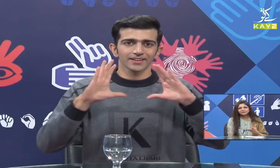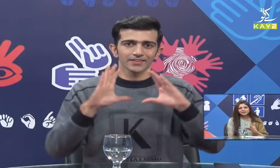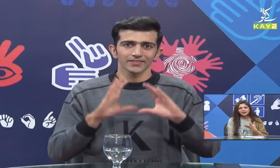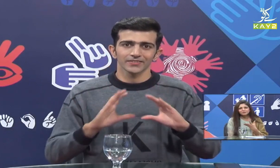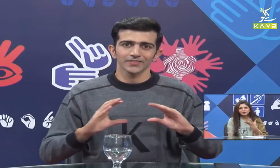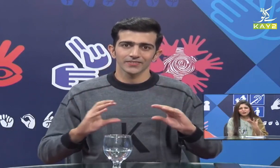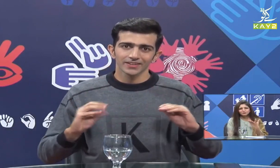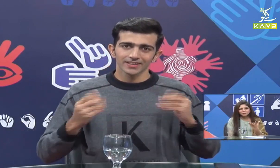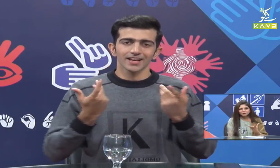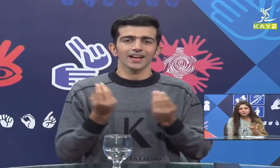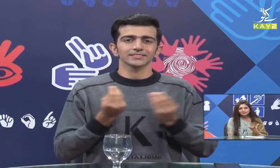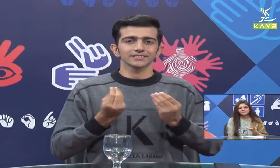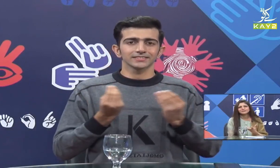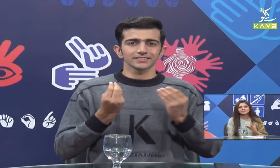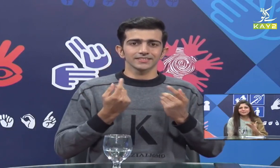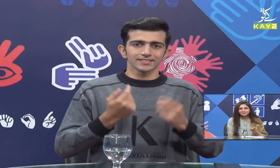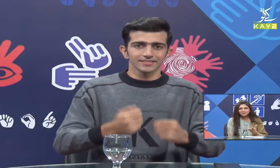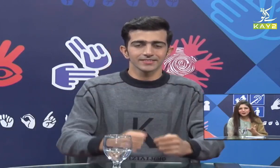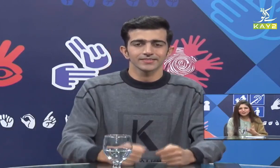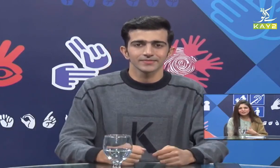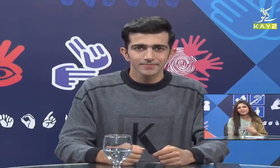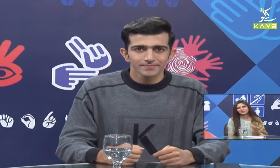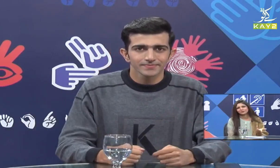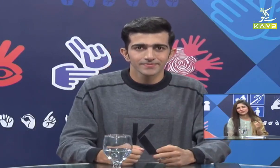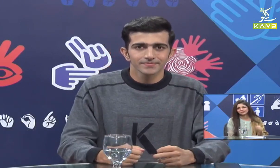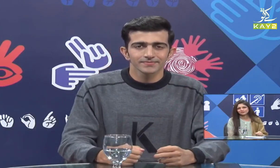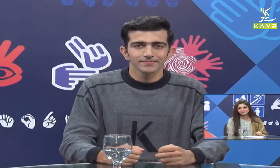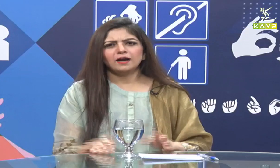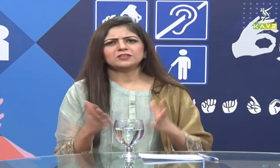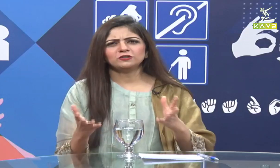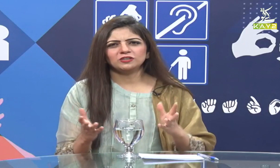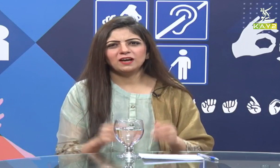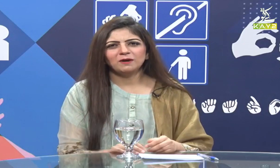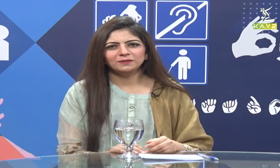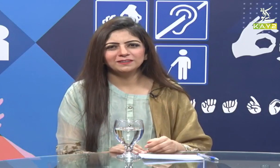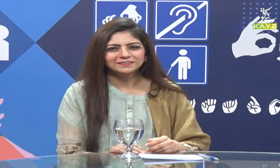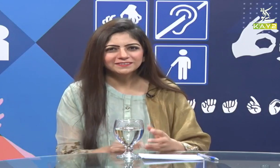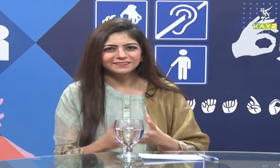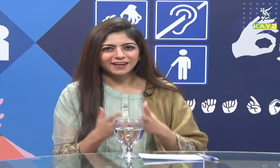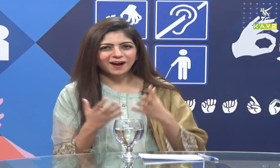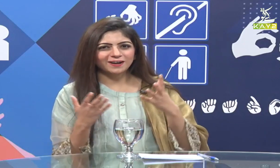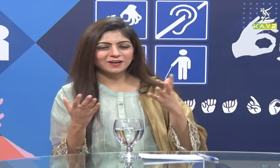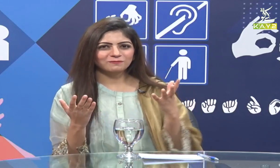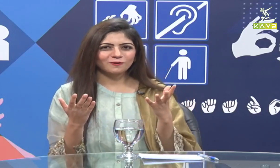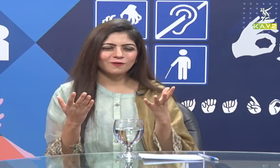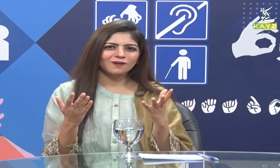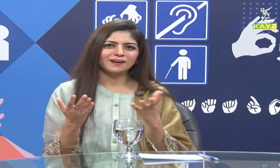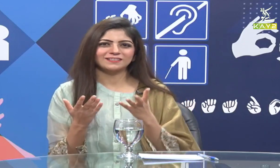ताकि आप जो है वो सुकून से सर्दी इंजॉय कर सकें। और ये अच्छा, तो जनाब आपने देखा आज आपको हसन